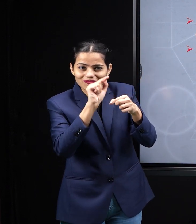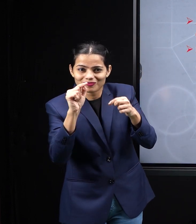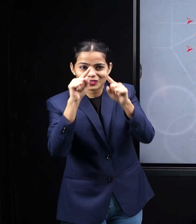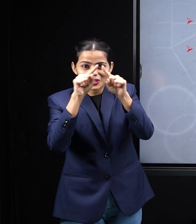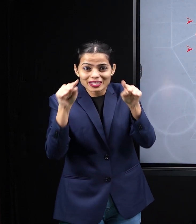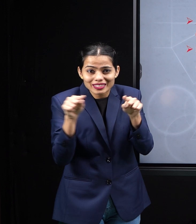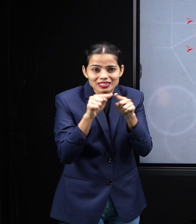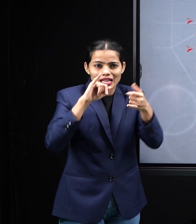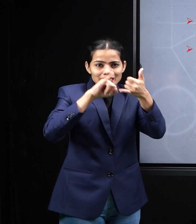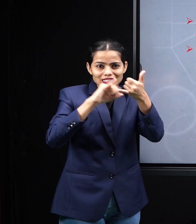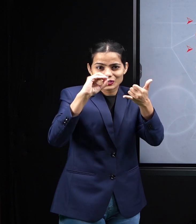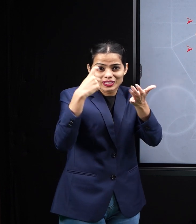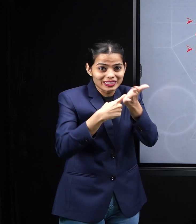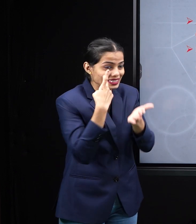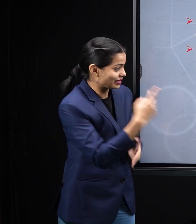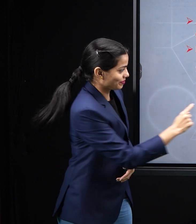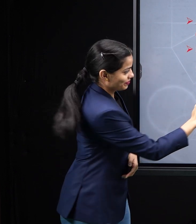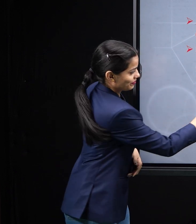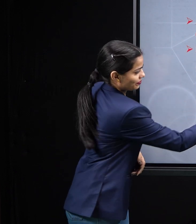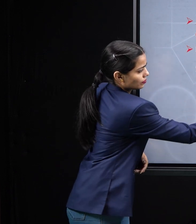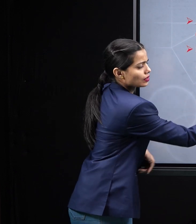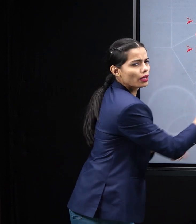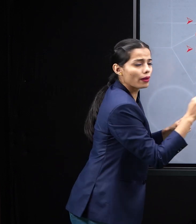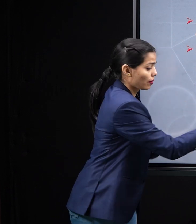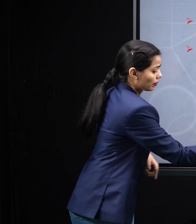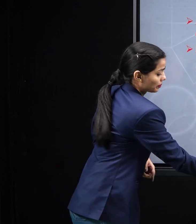ట్రయాంగిల్ SOR. కాబట్టి